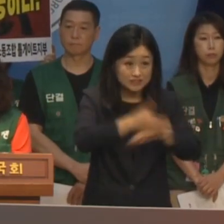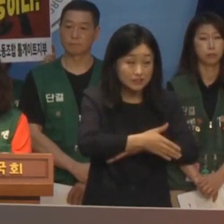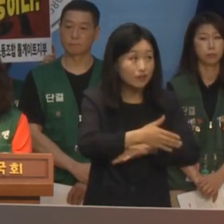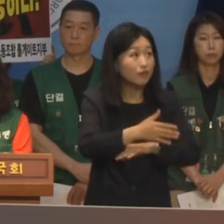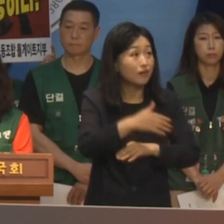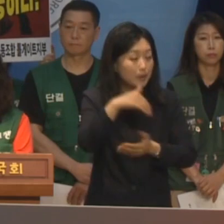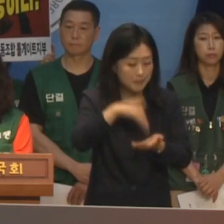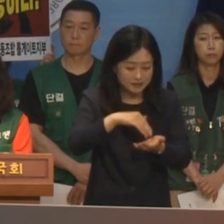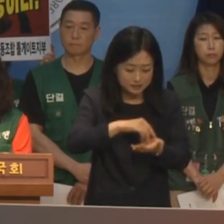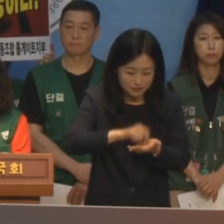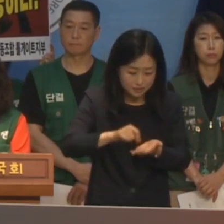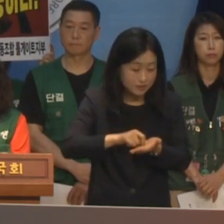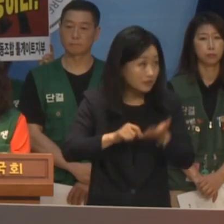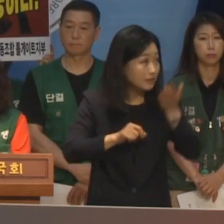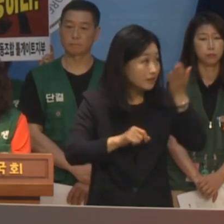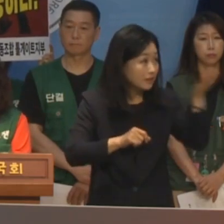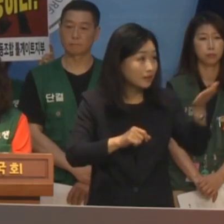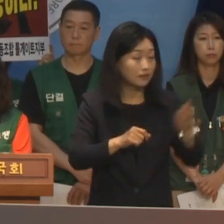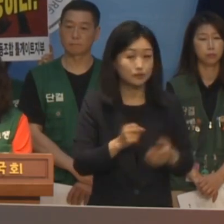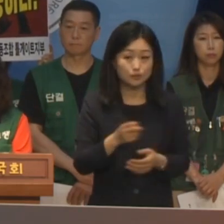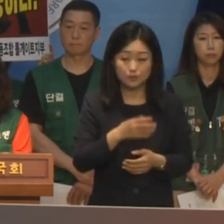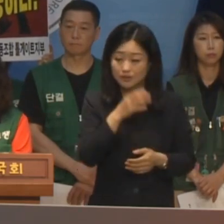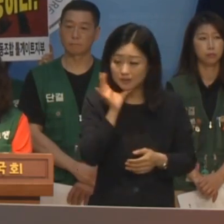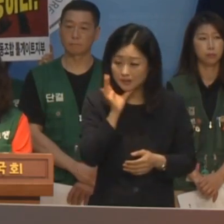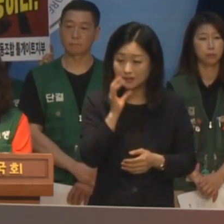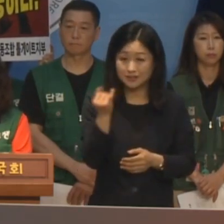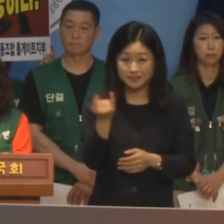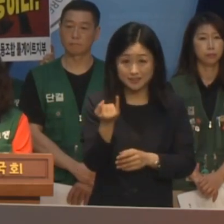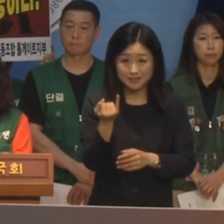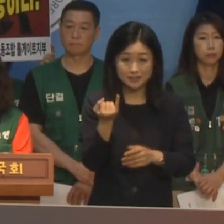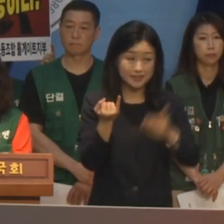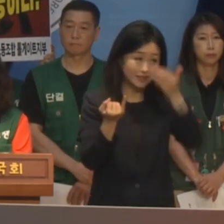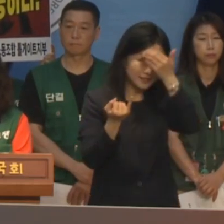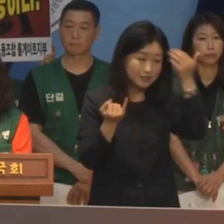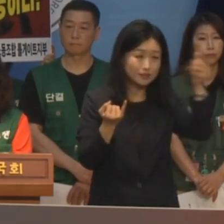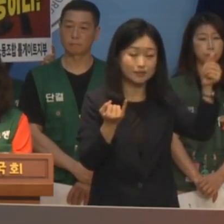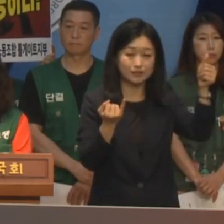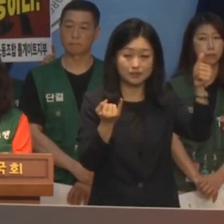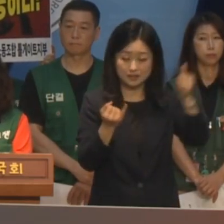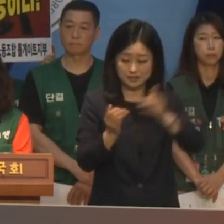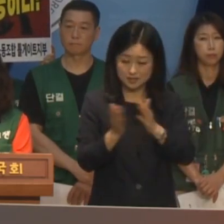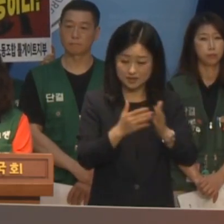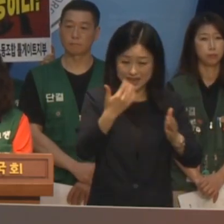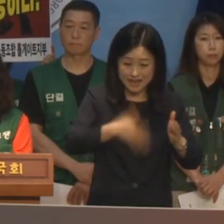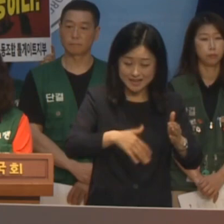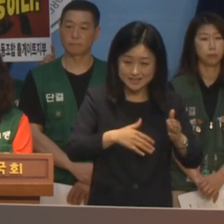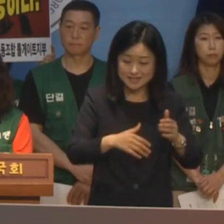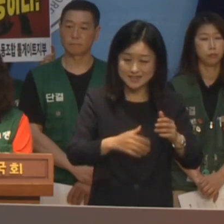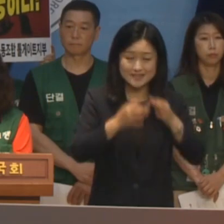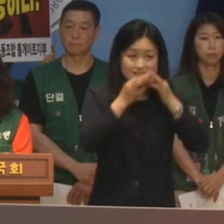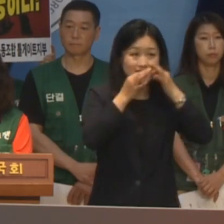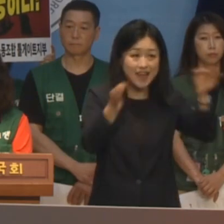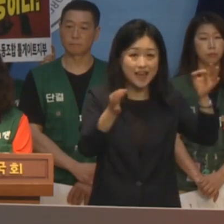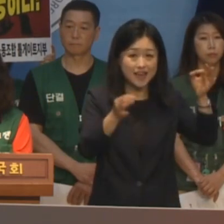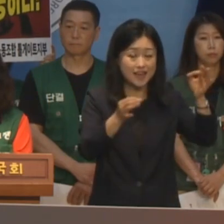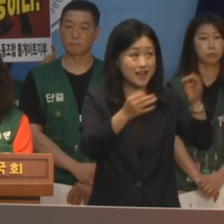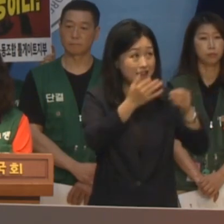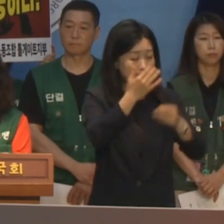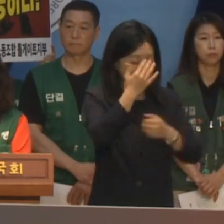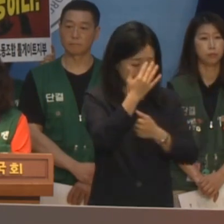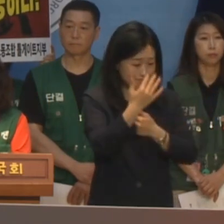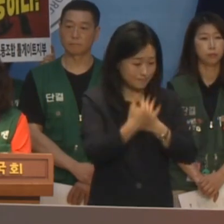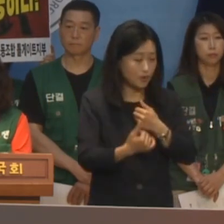관리자가 조회 시간에 나이 많은 순화번들을 모아놓고 뒷정리를 안 하고 갔다며 소리를 지르며 모욕을